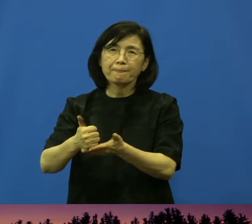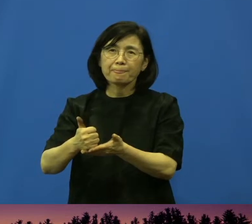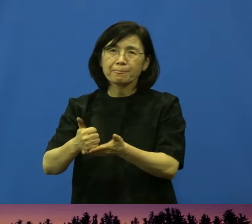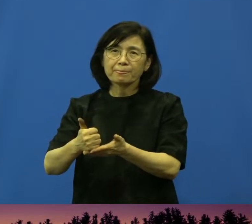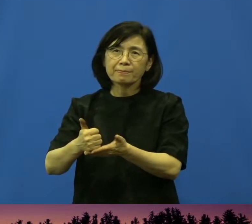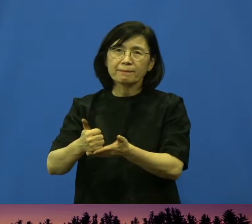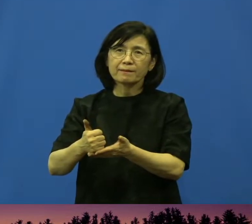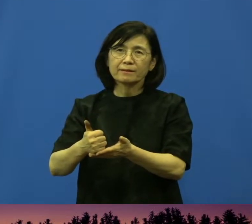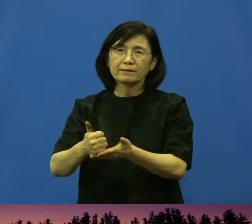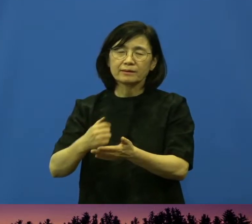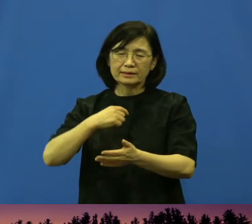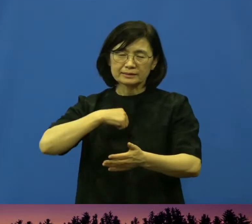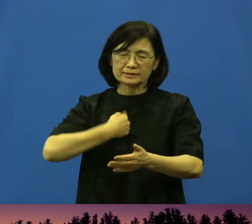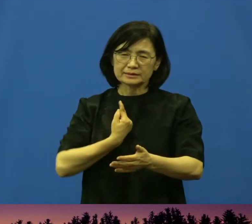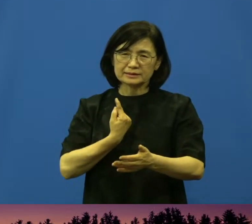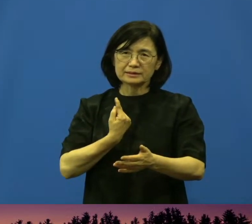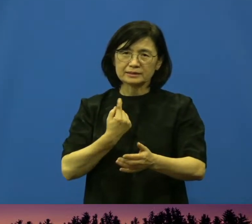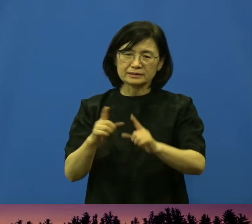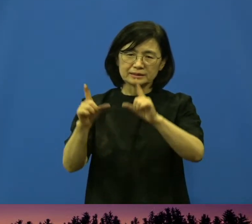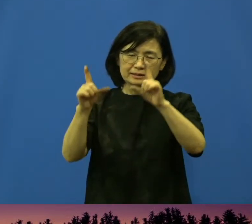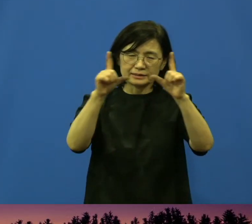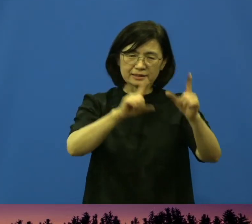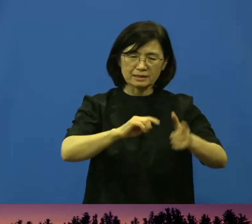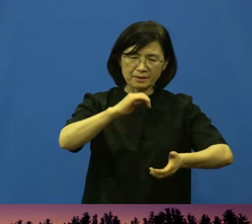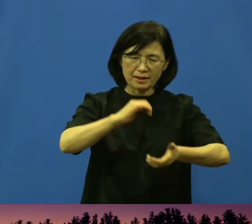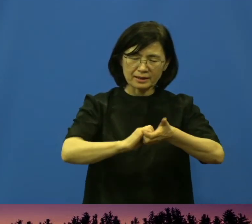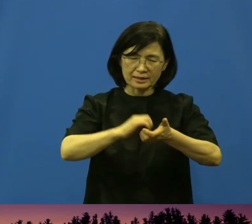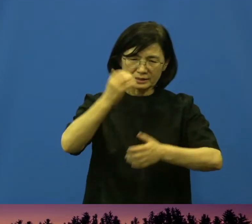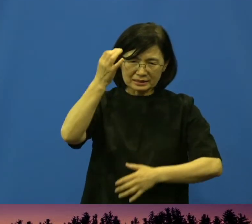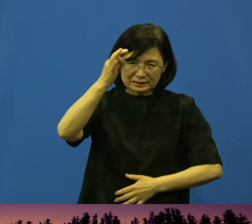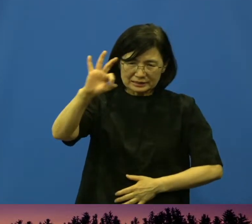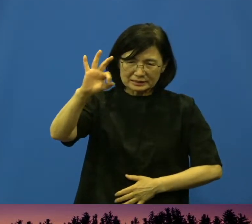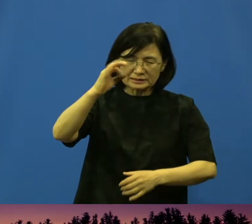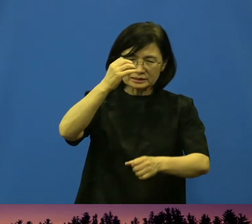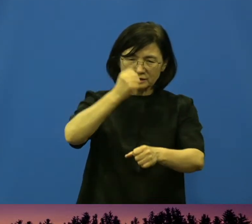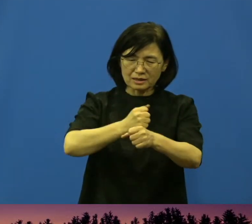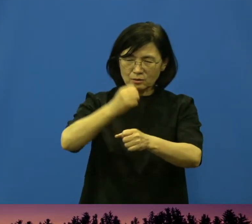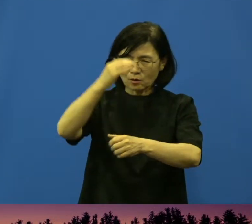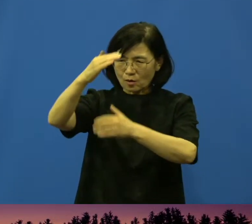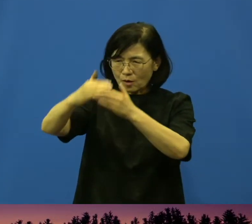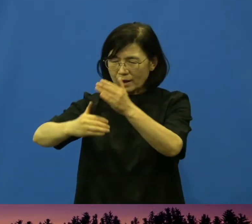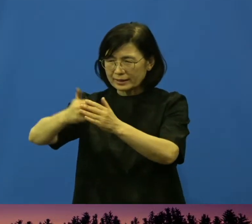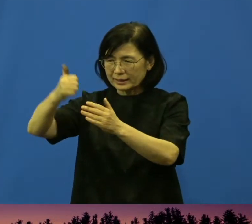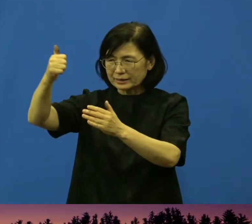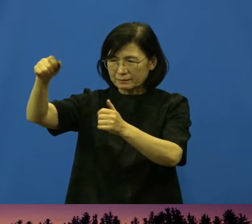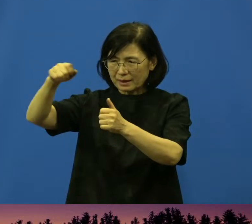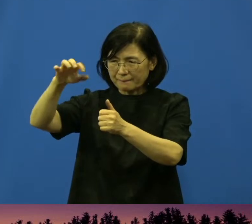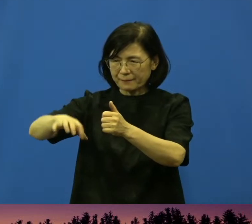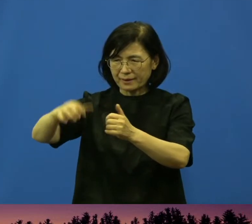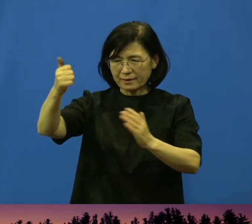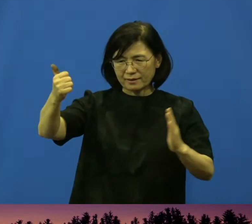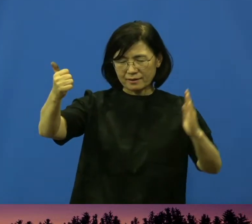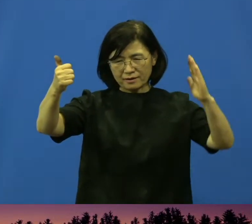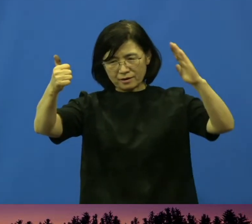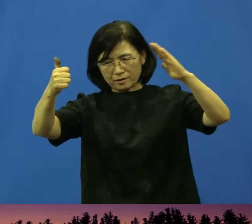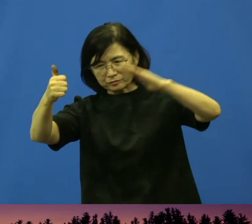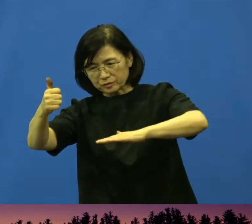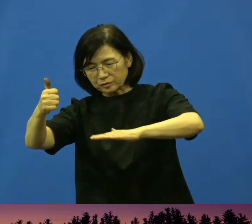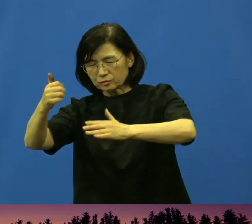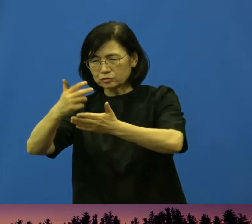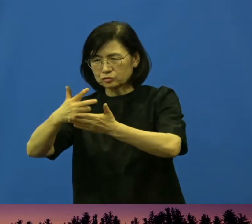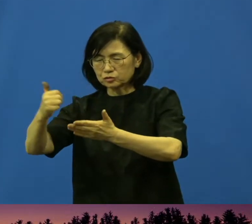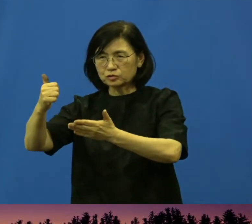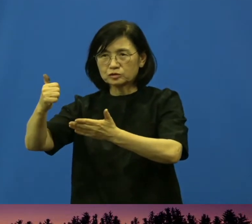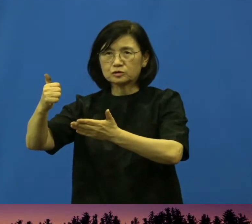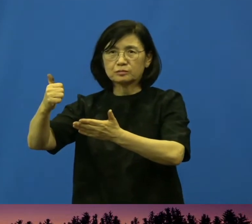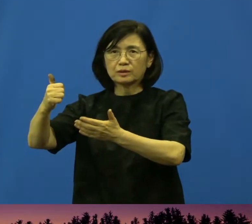삶의 한계를 날마다 인정하고 바싹 엎드려서 순간순간 주님의 능력과 지혜와